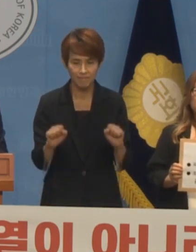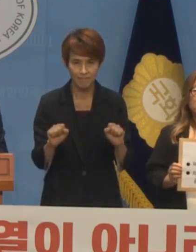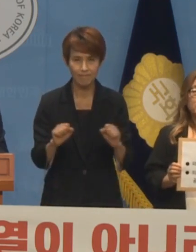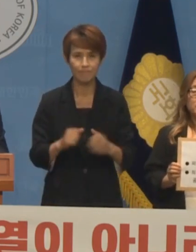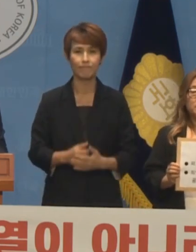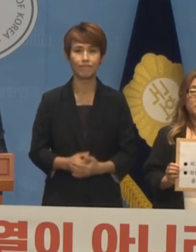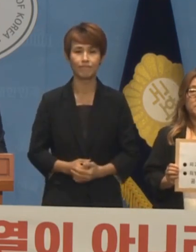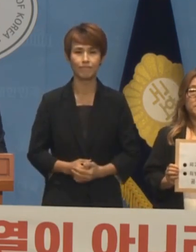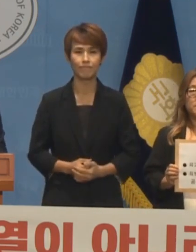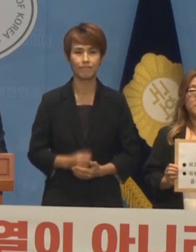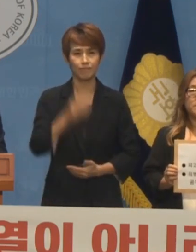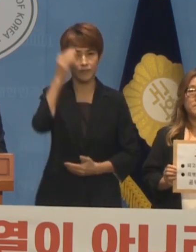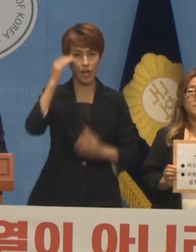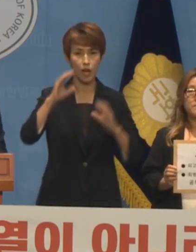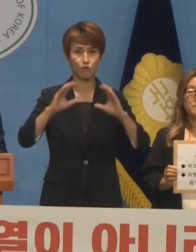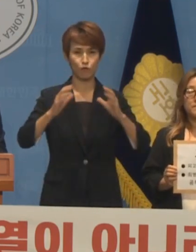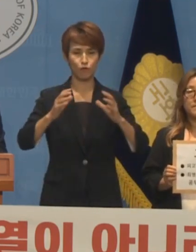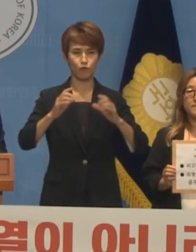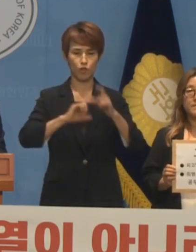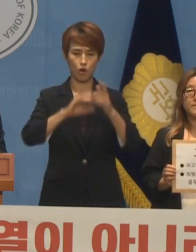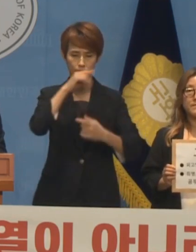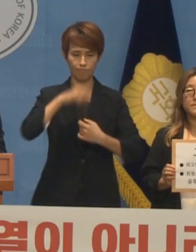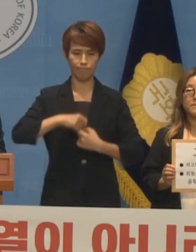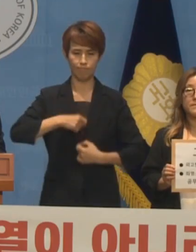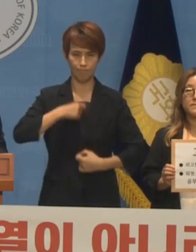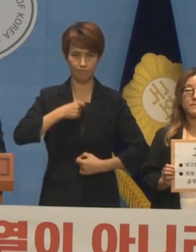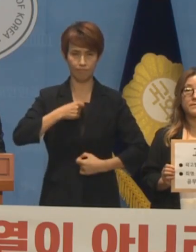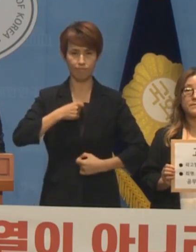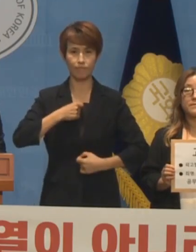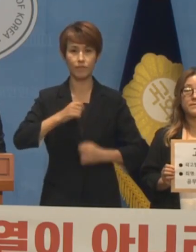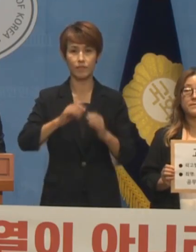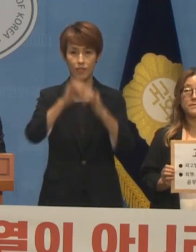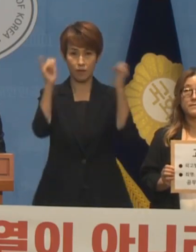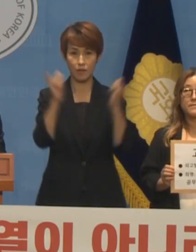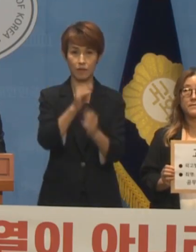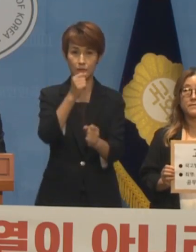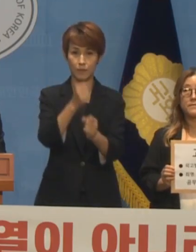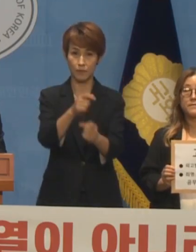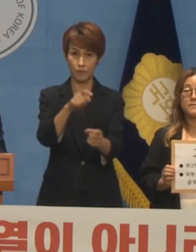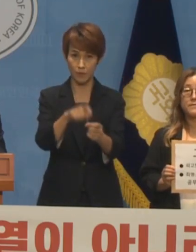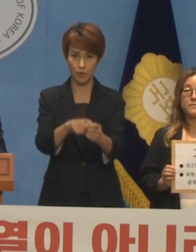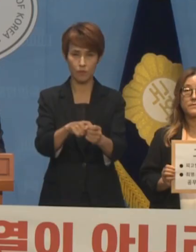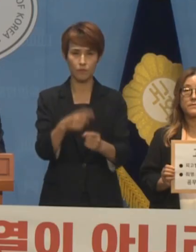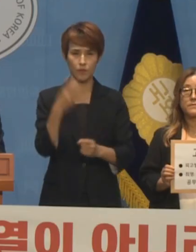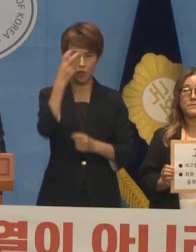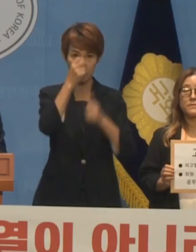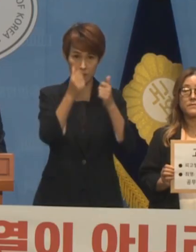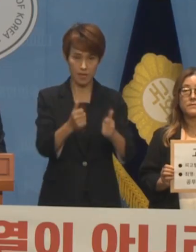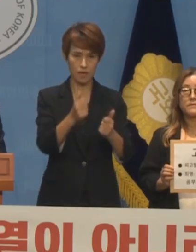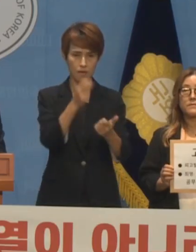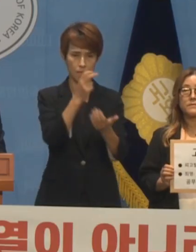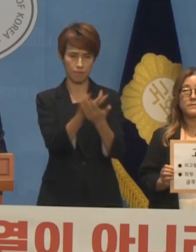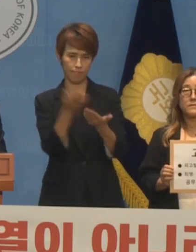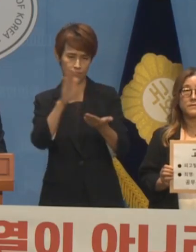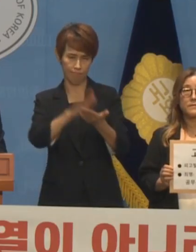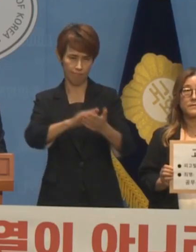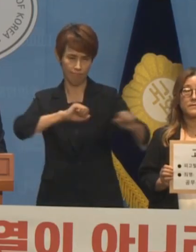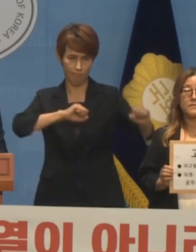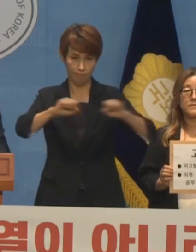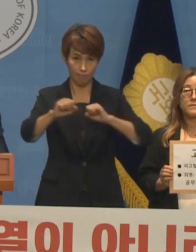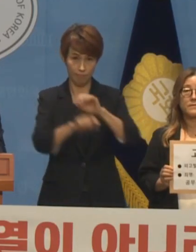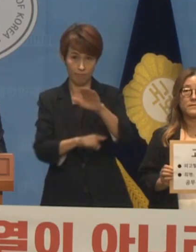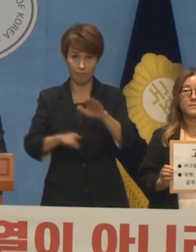안녕하십니까. 저는 대한민국을 더욱 정의롭고 민주적인 사회로 만들기 위해서 검찰 사법개혁 분야에서 앞장서고 있는